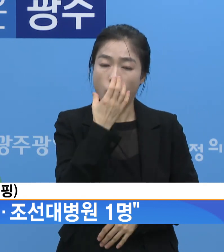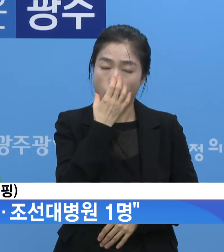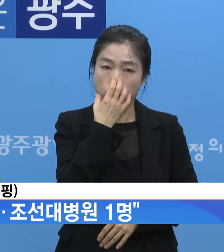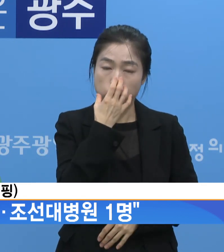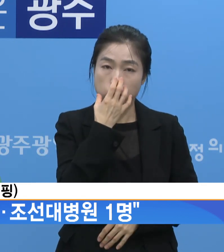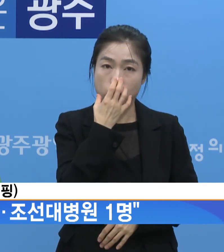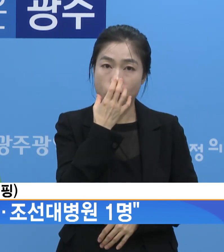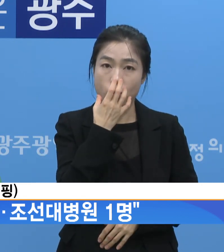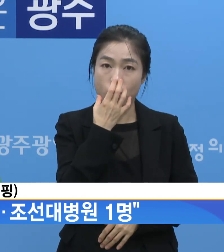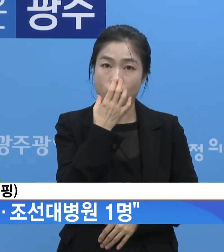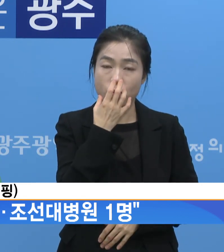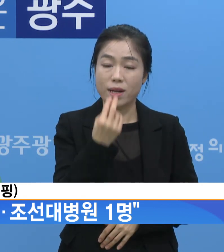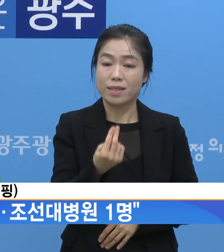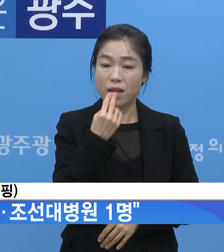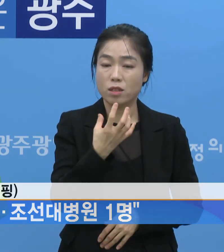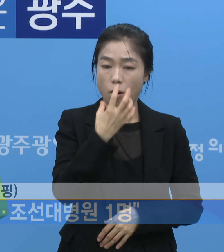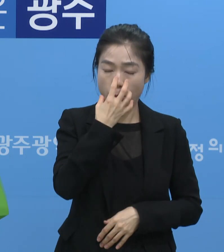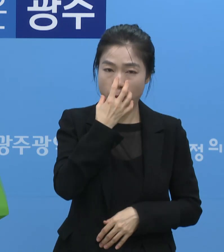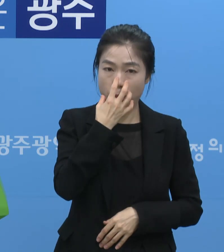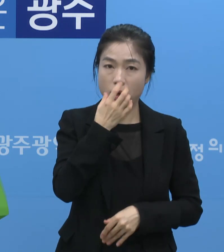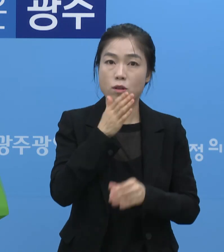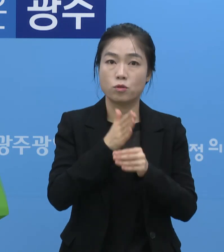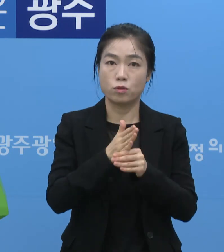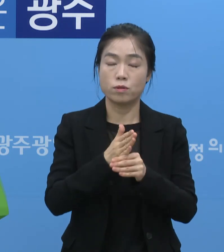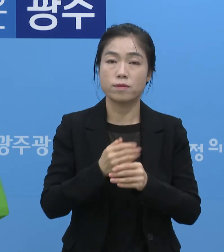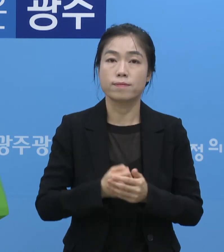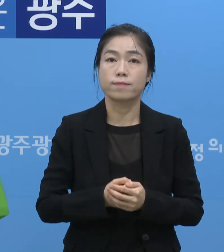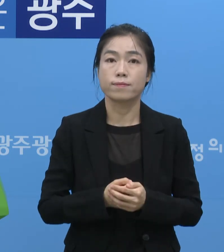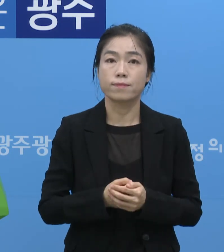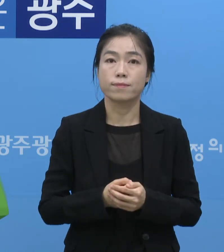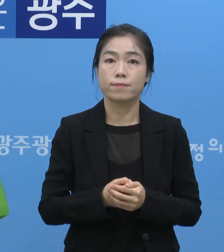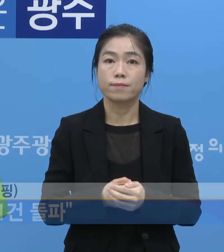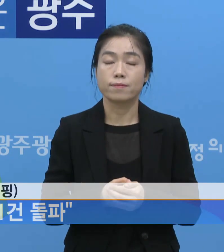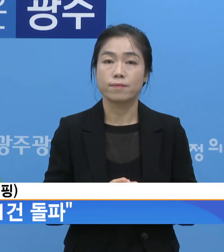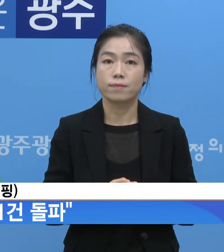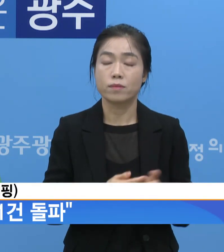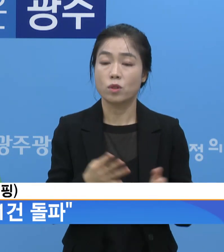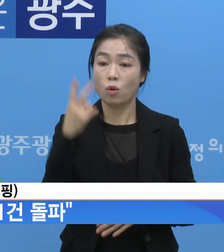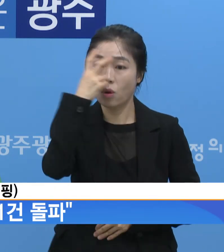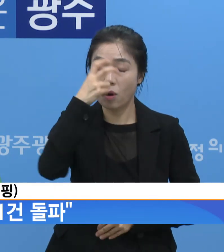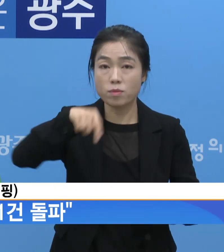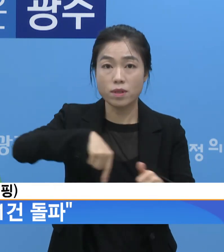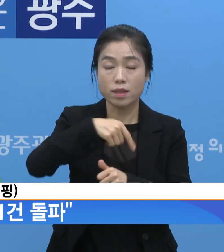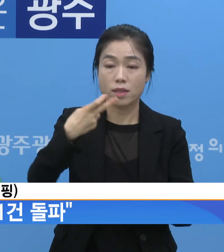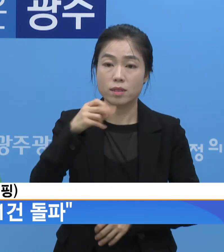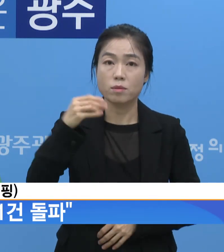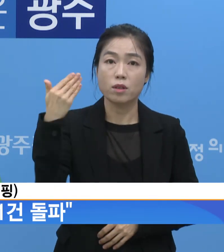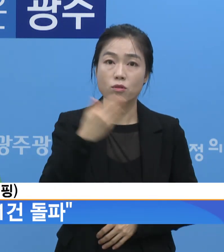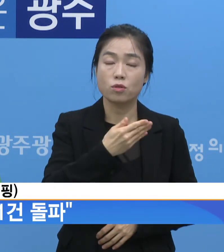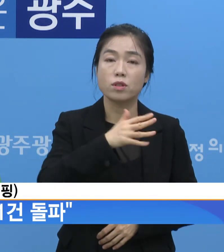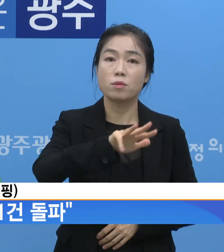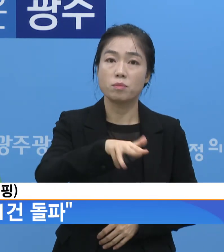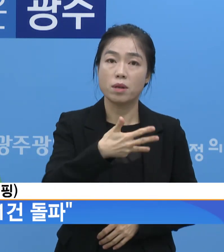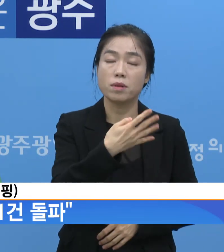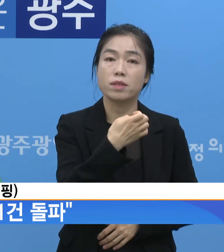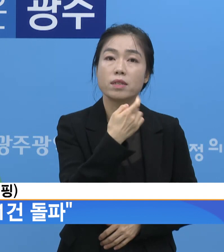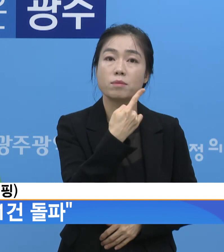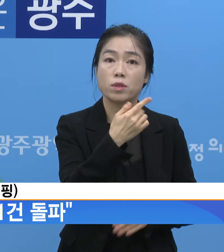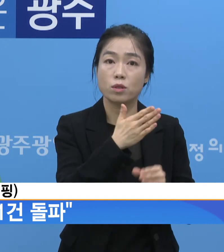과량의 산소호흡을 받고 있습니다. 다음 검사 현황은 12만 9,841건